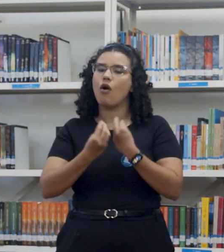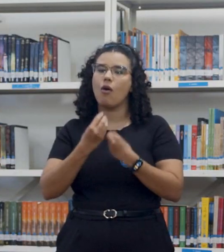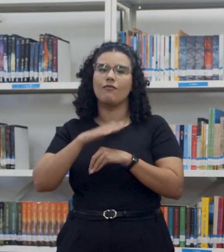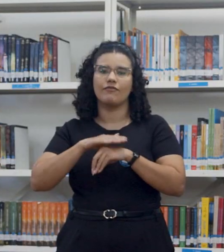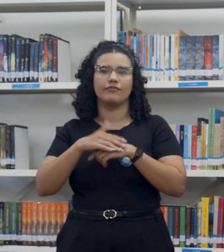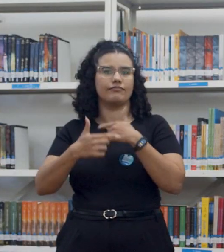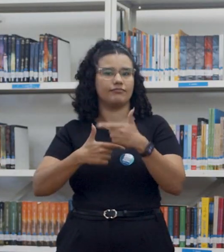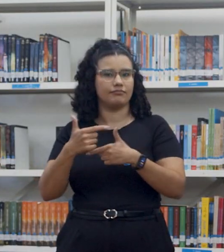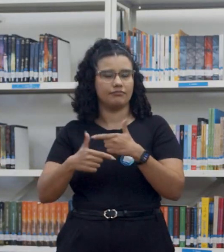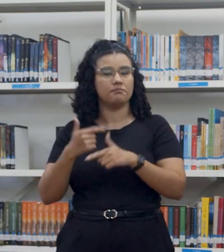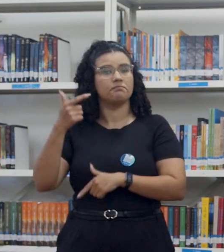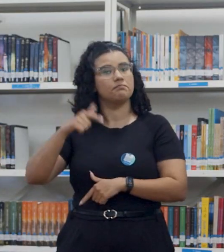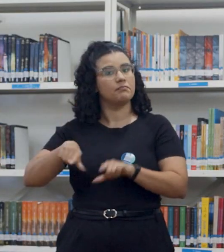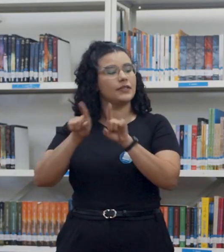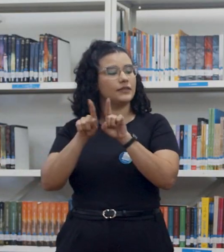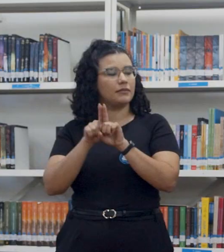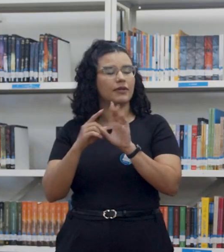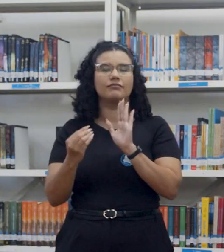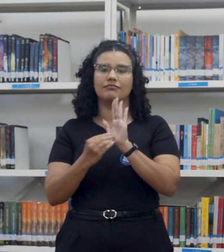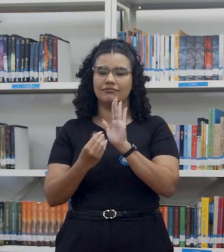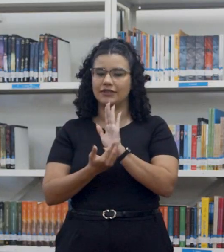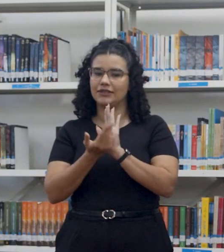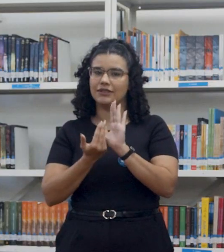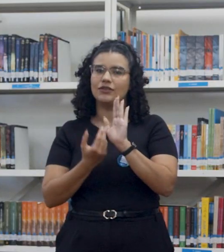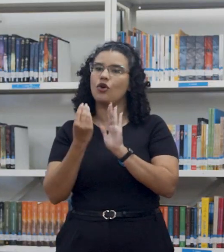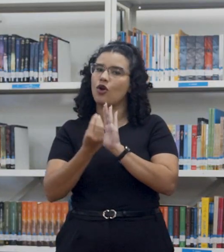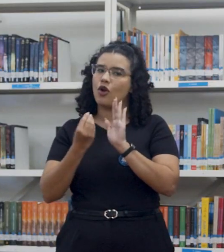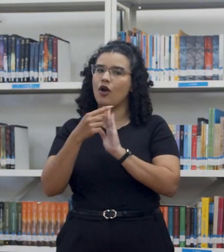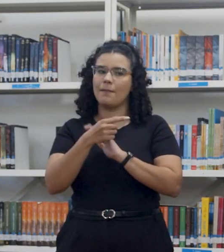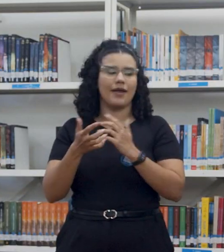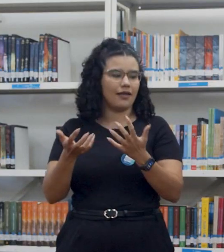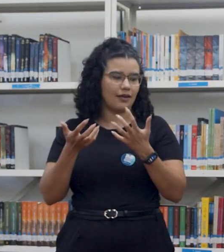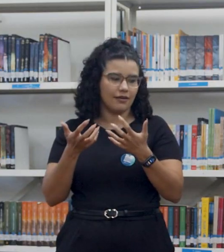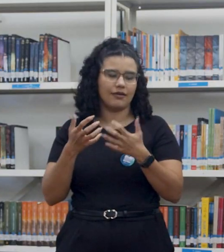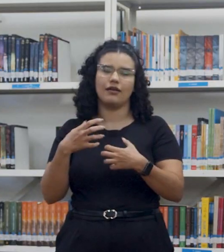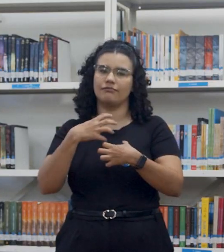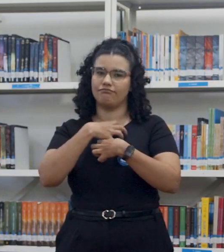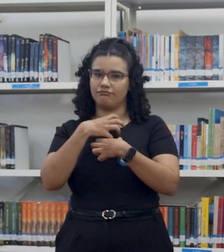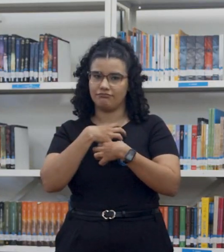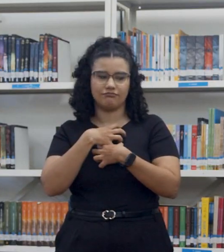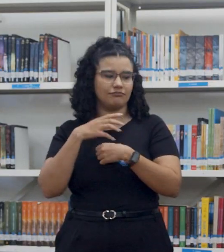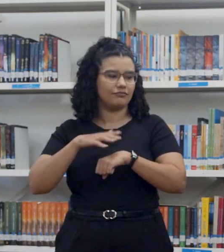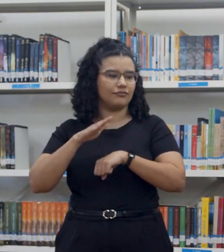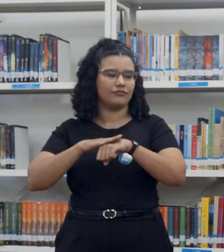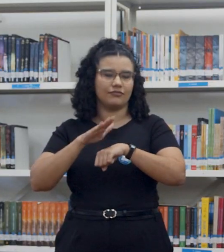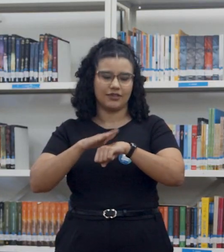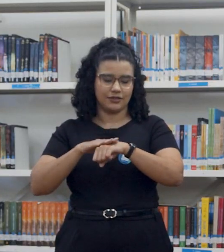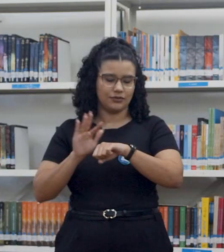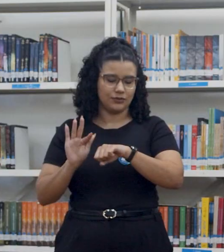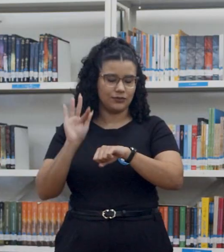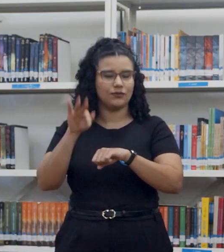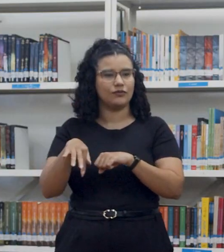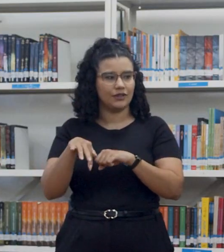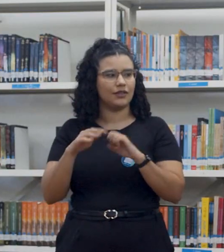fazendo. Inclusive, identificou visualmente como ela quer que seja realizado no